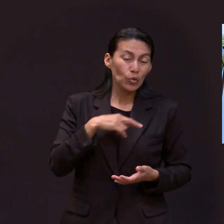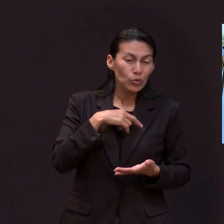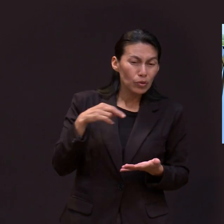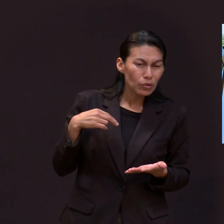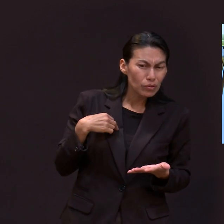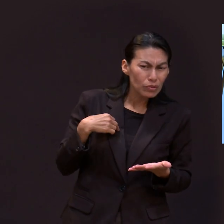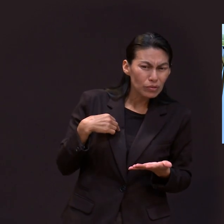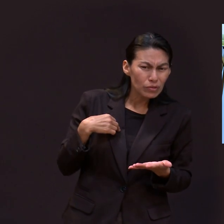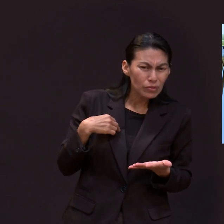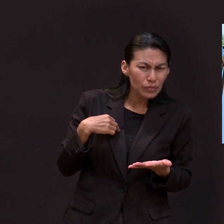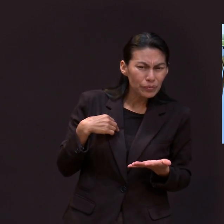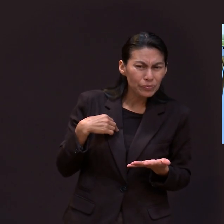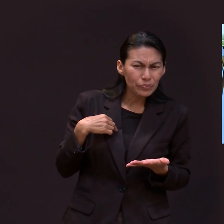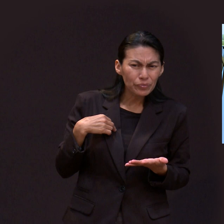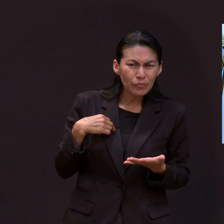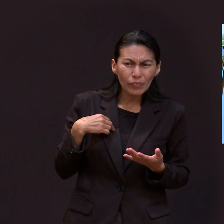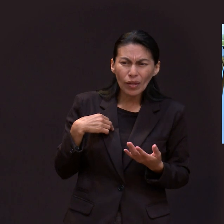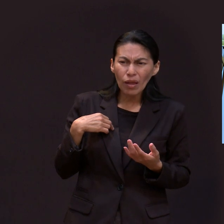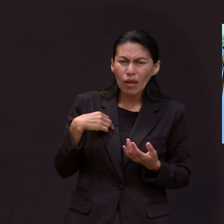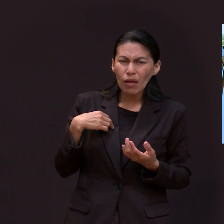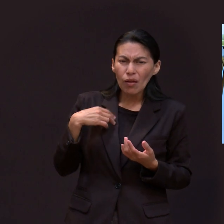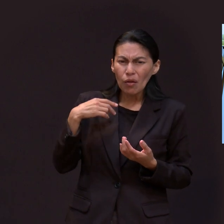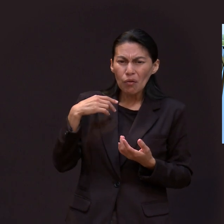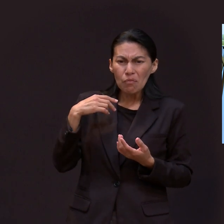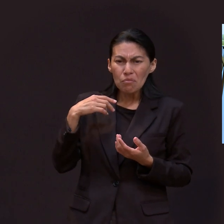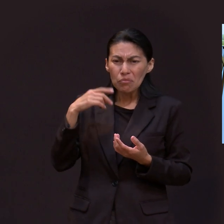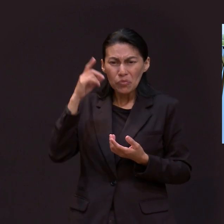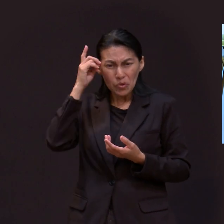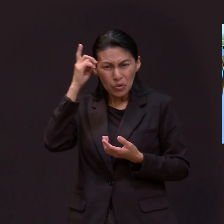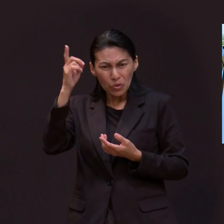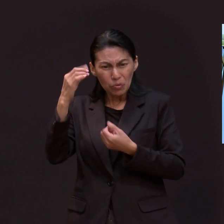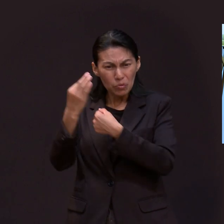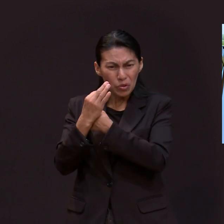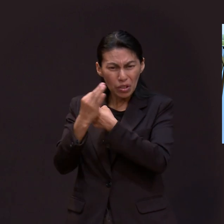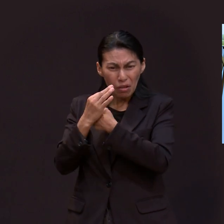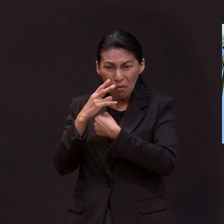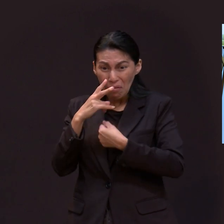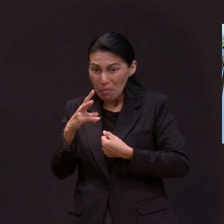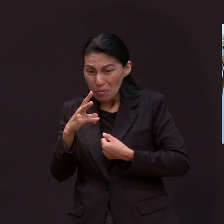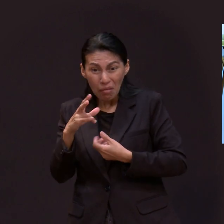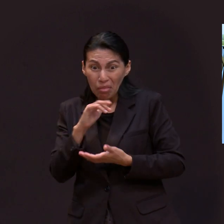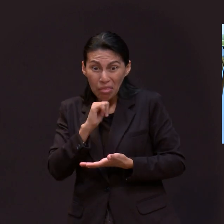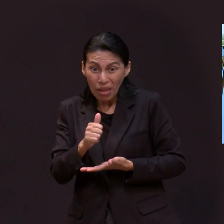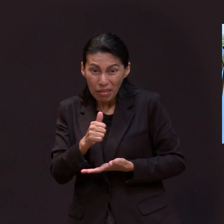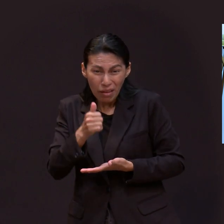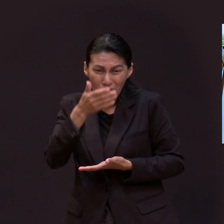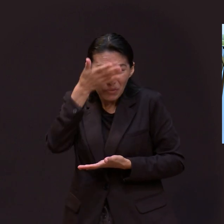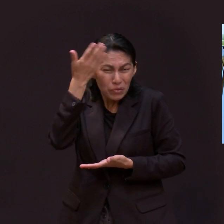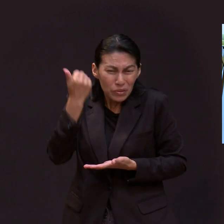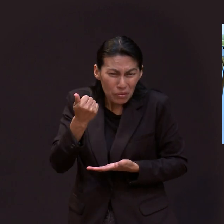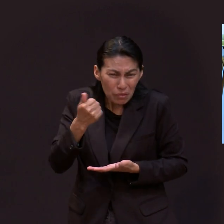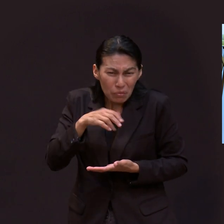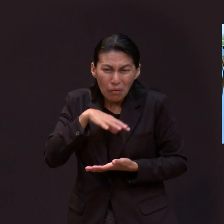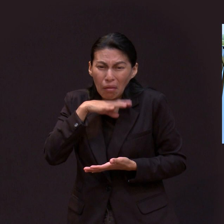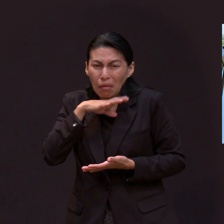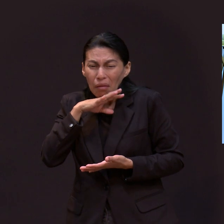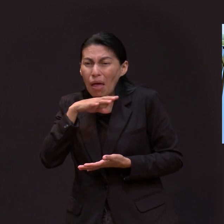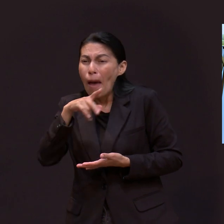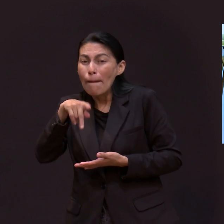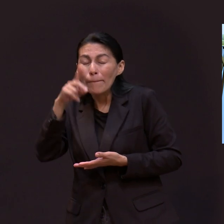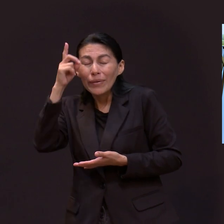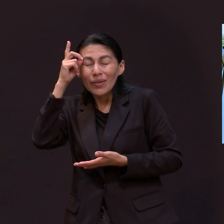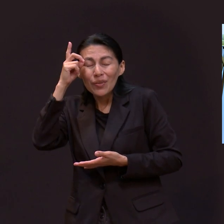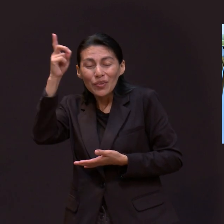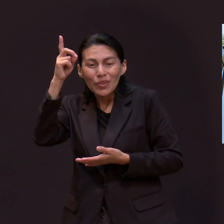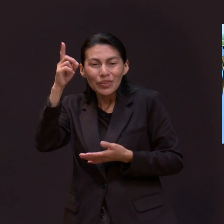tenemos idea de las de la protección que dios nos da y los